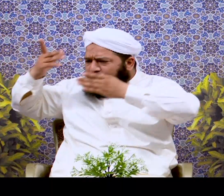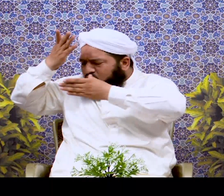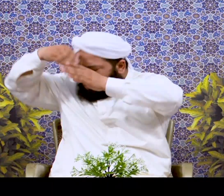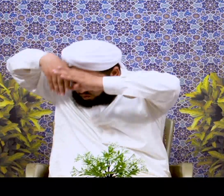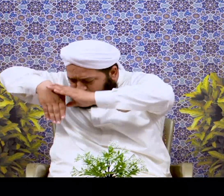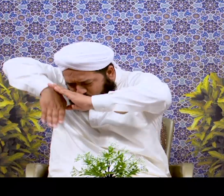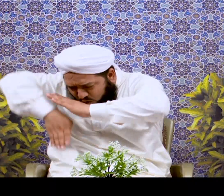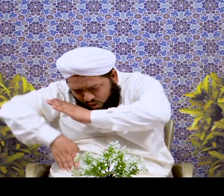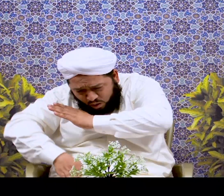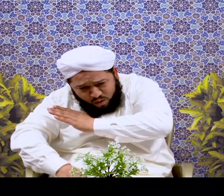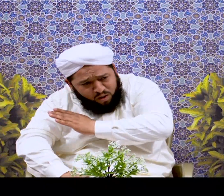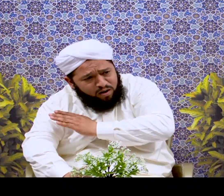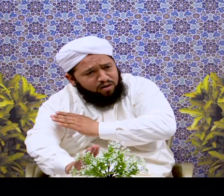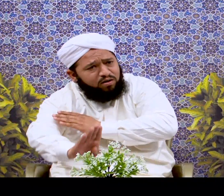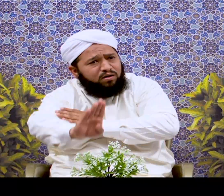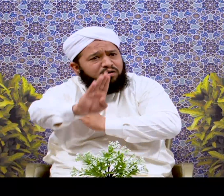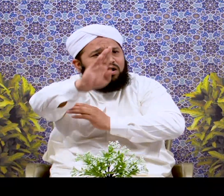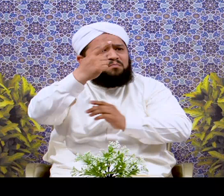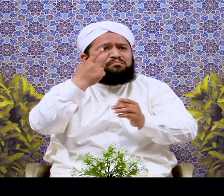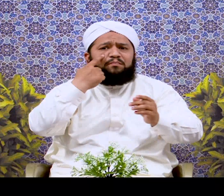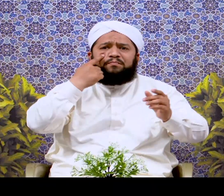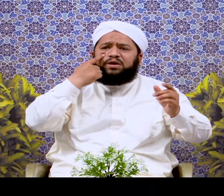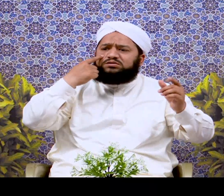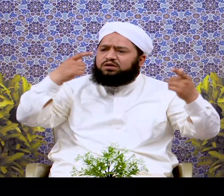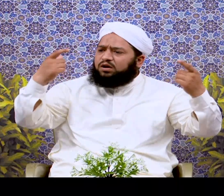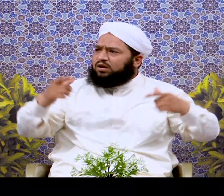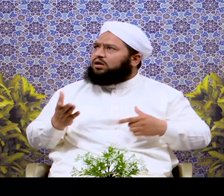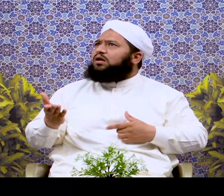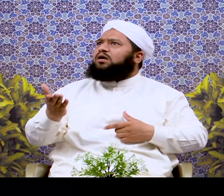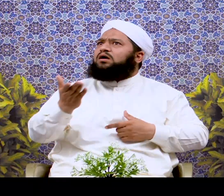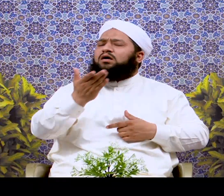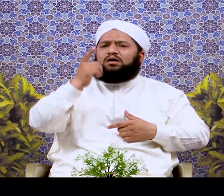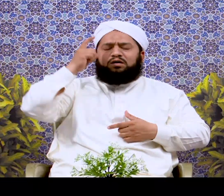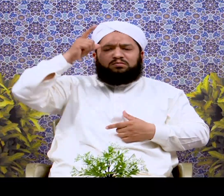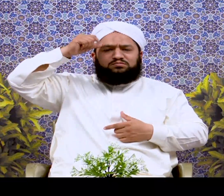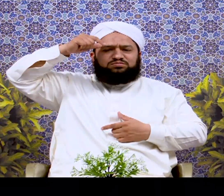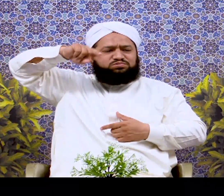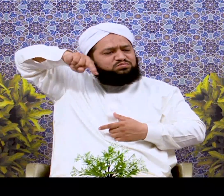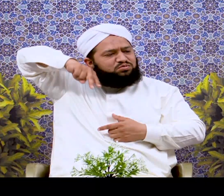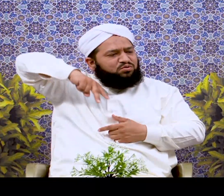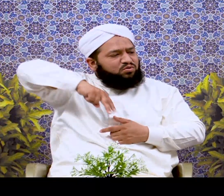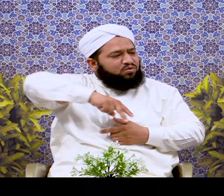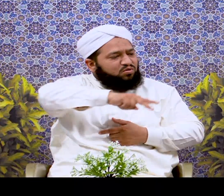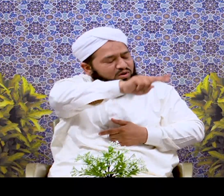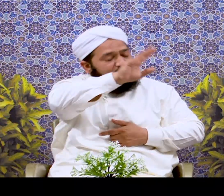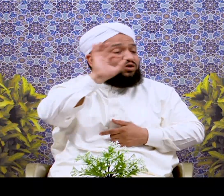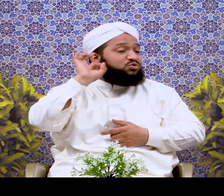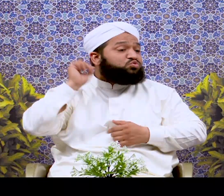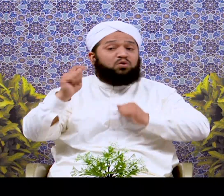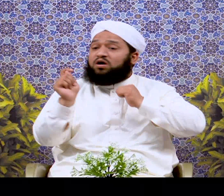سے۔ خیر آبادی کی طرف چل دیے، اور ایک سنار یعنی سونے گولڈ کا کام کرنے والی کی دکان پر پہنچے۔